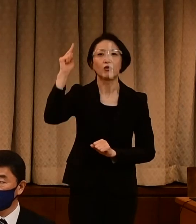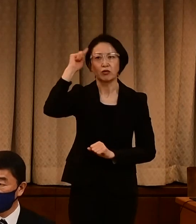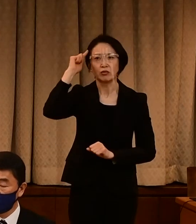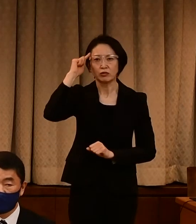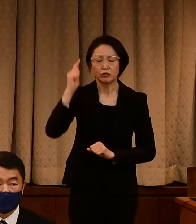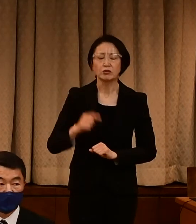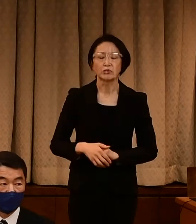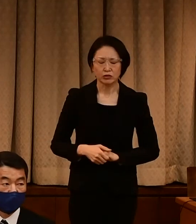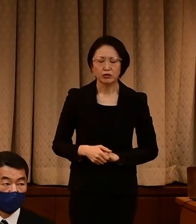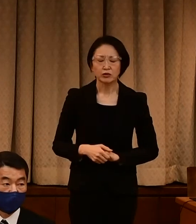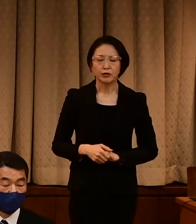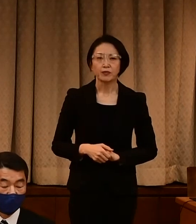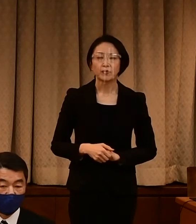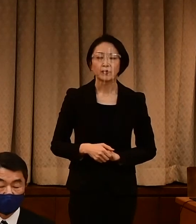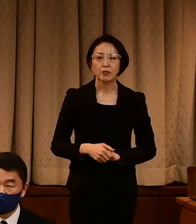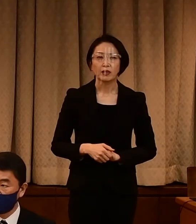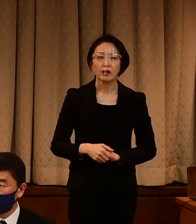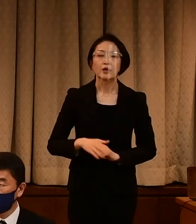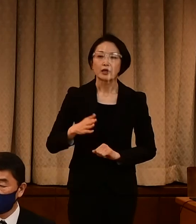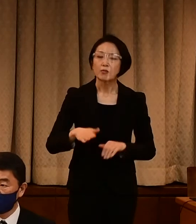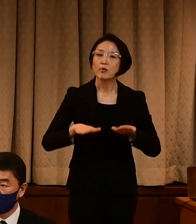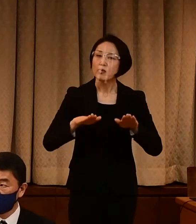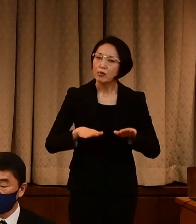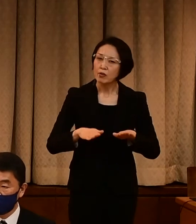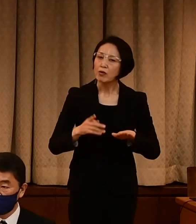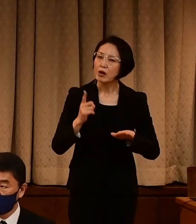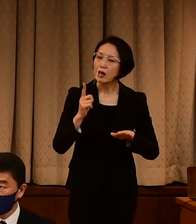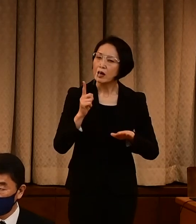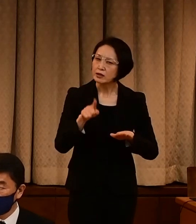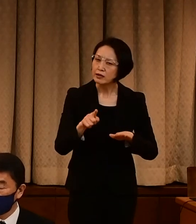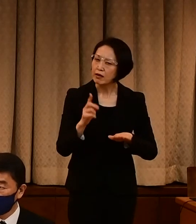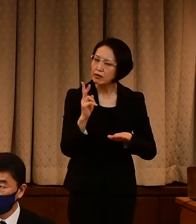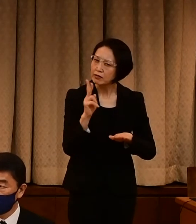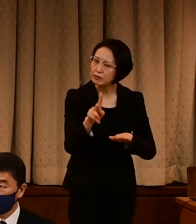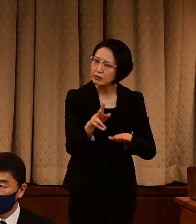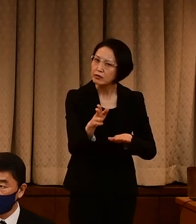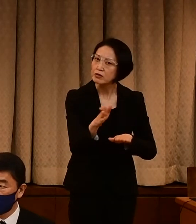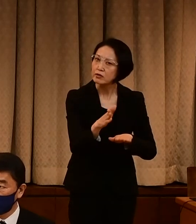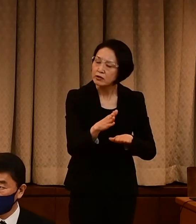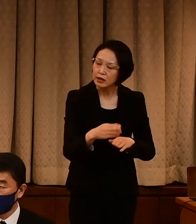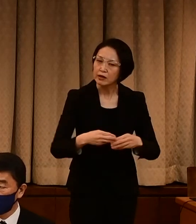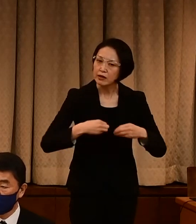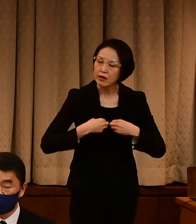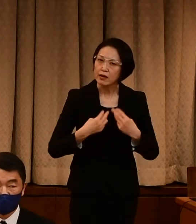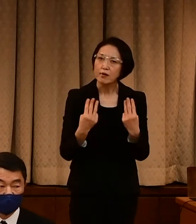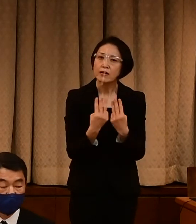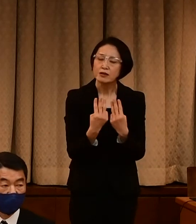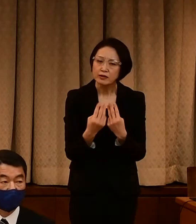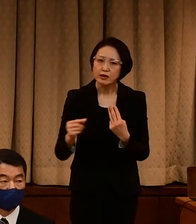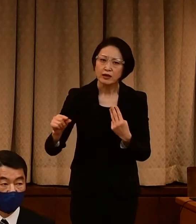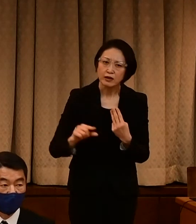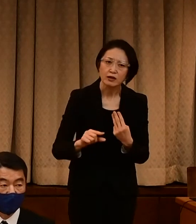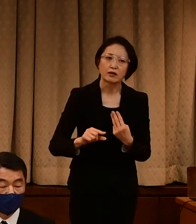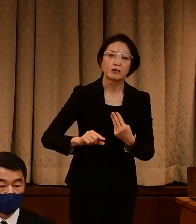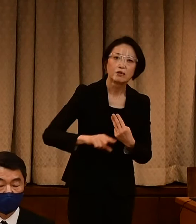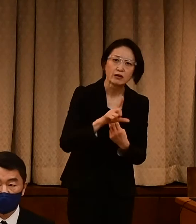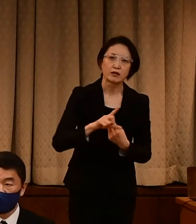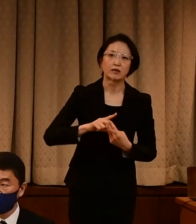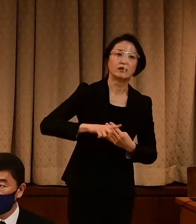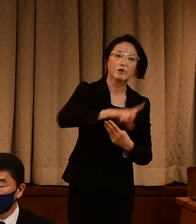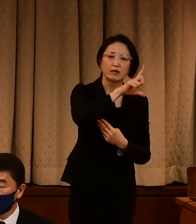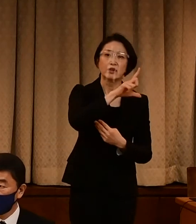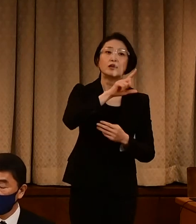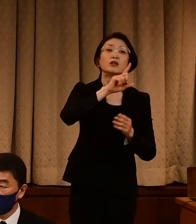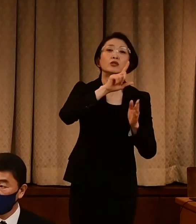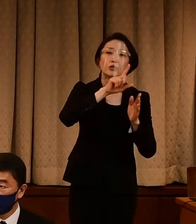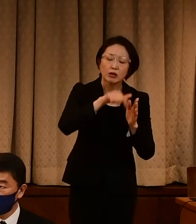って以降ですね、急激に患者が 1.5 倍、2倍というふうに急激に広がるということになってくればですね、その際